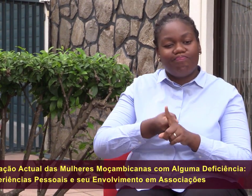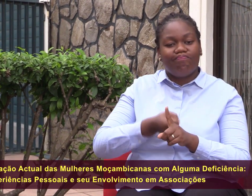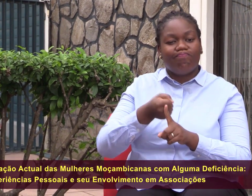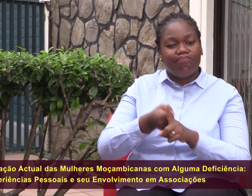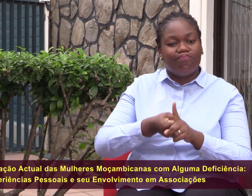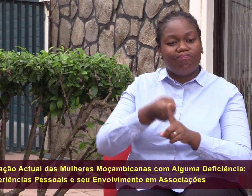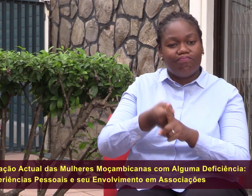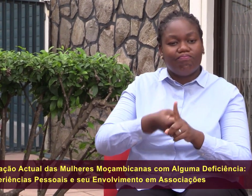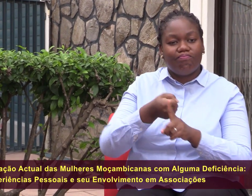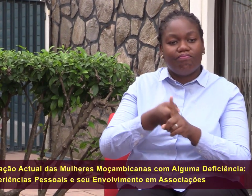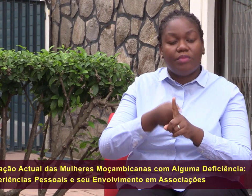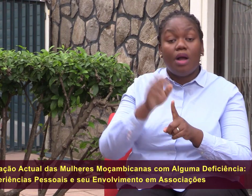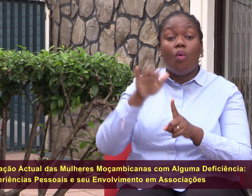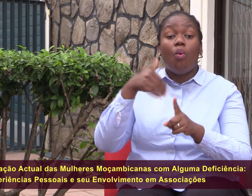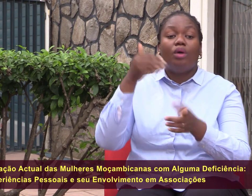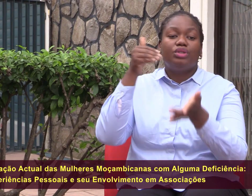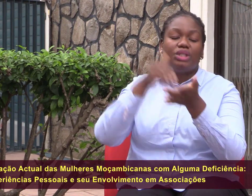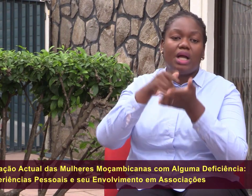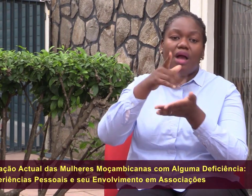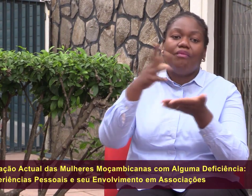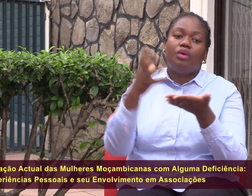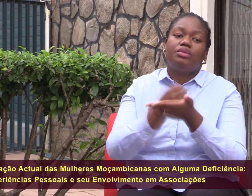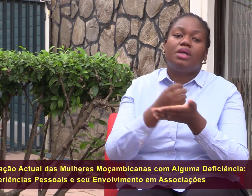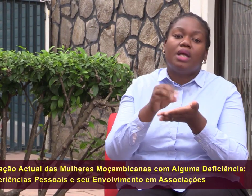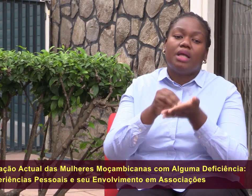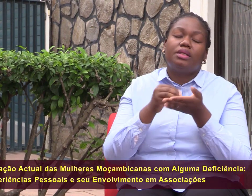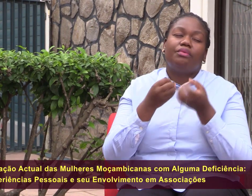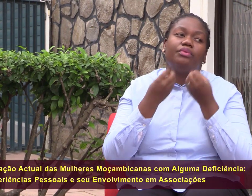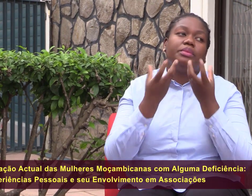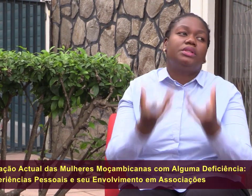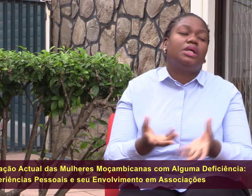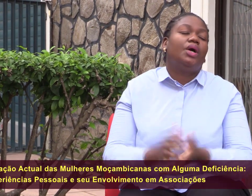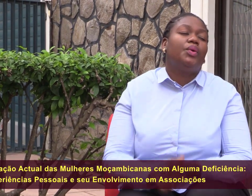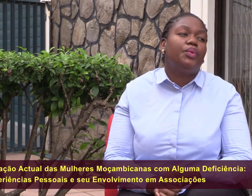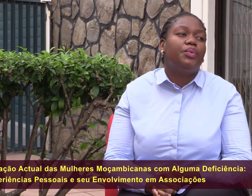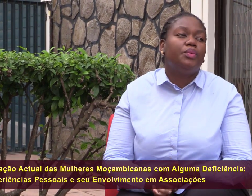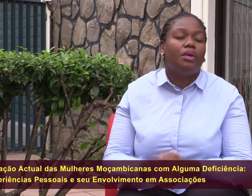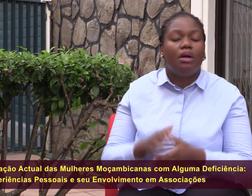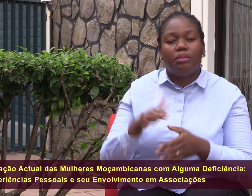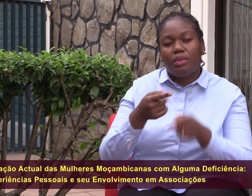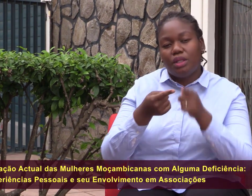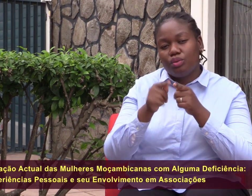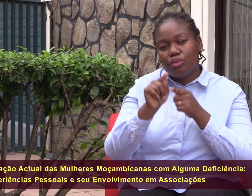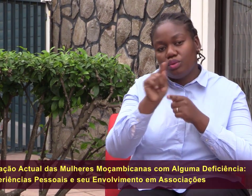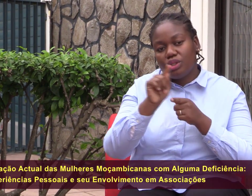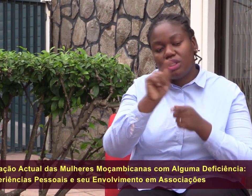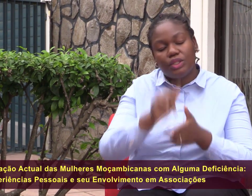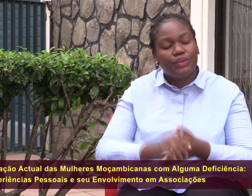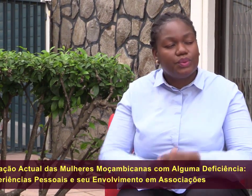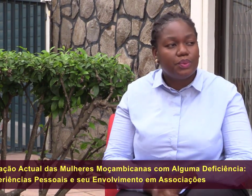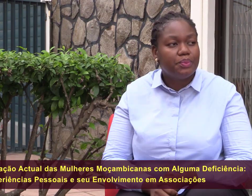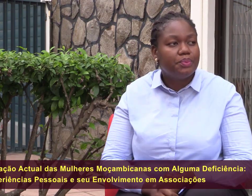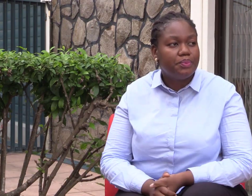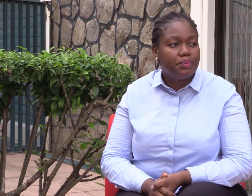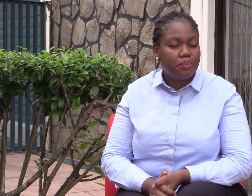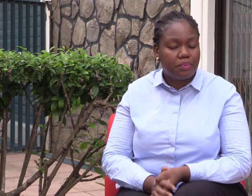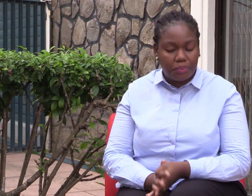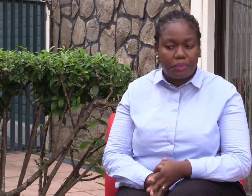trabalhar, precisamos de persistir um pouco mais, fazer com que chegue esta informação para pessoas que vivem longe